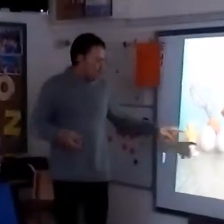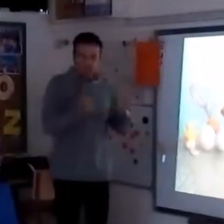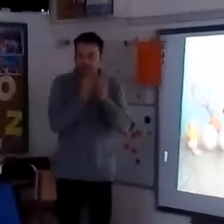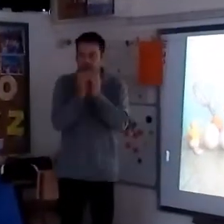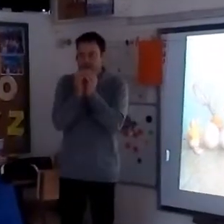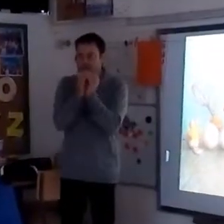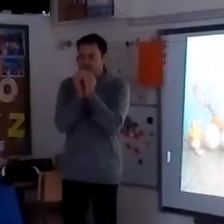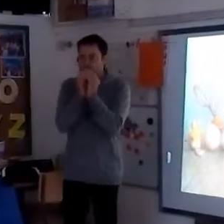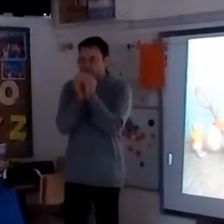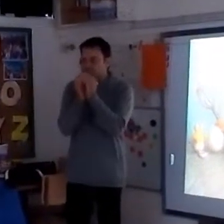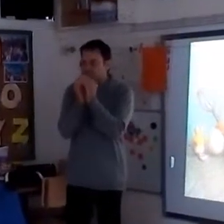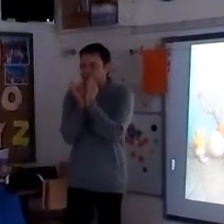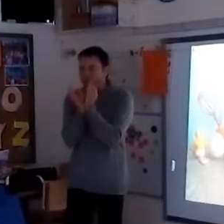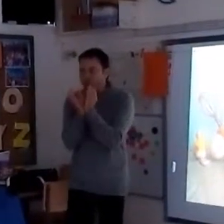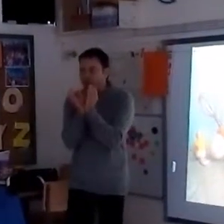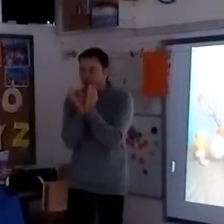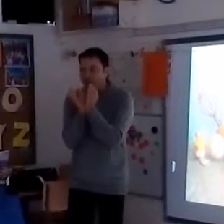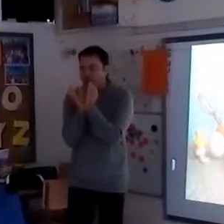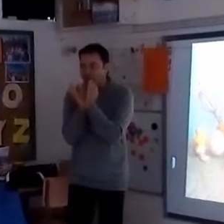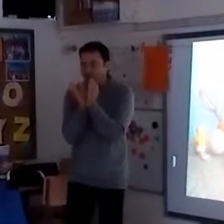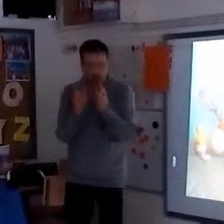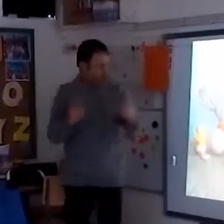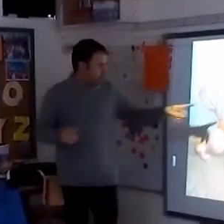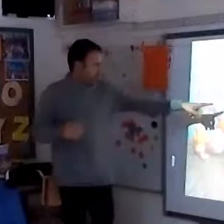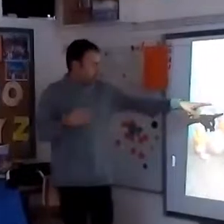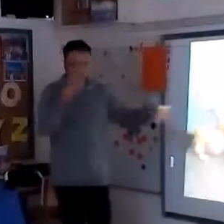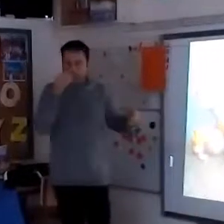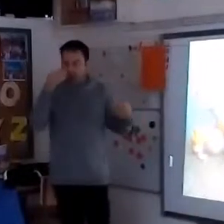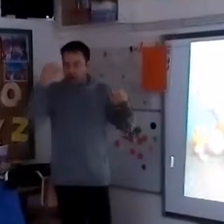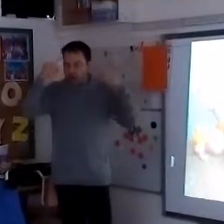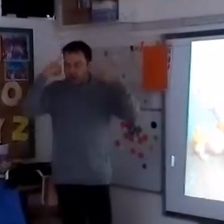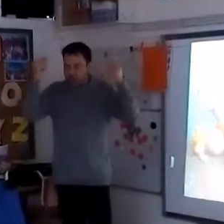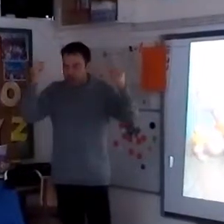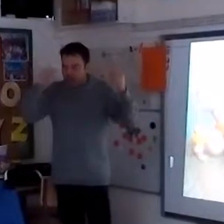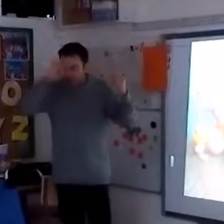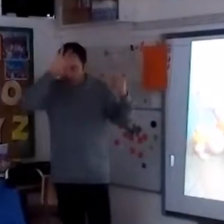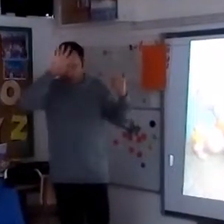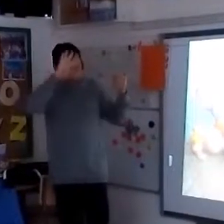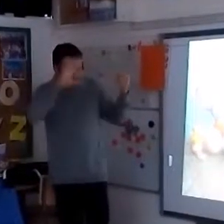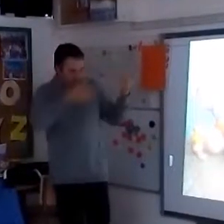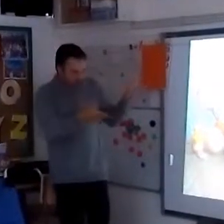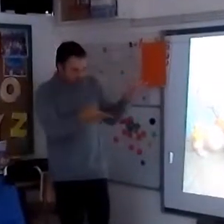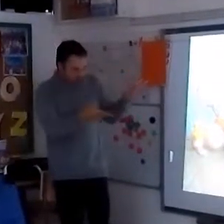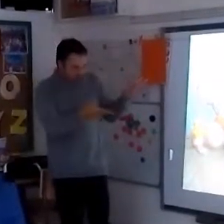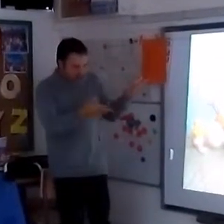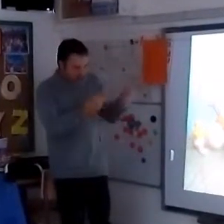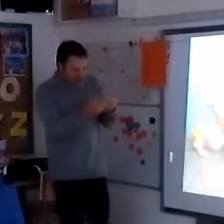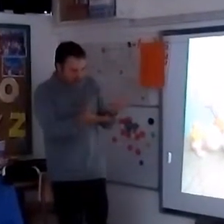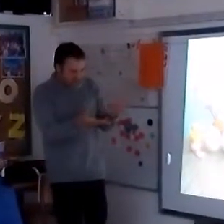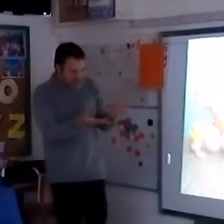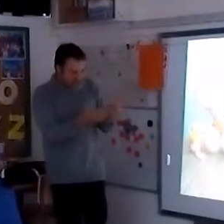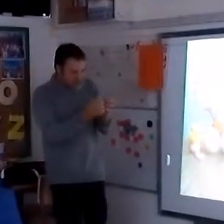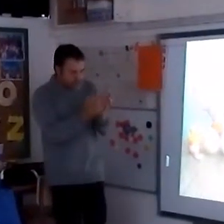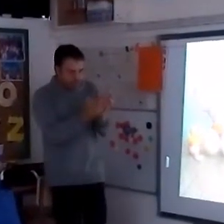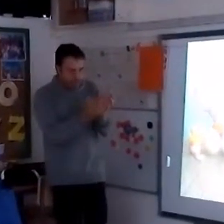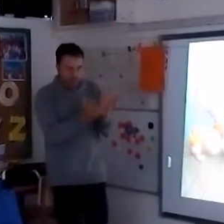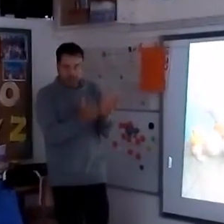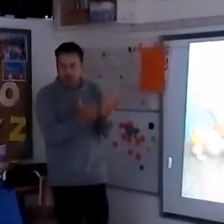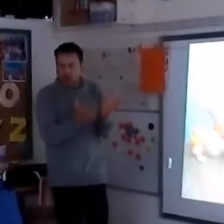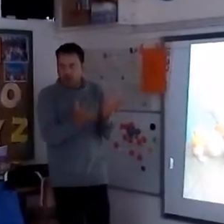Dentro del huevo se rompió el huevo y el zorrito quedó al flipando diciendo, ay, qué, pero cómo ha salido